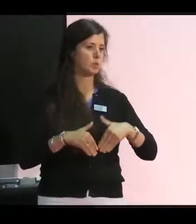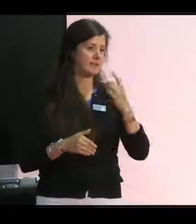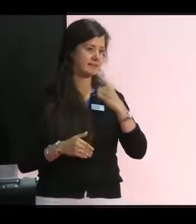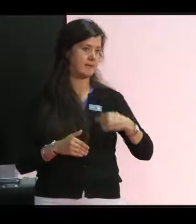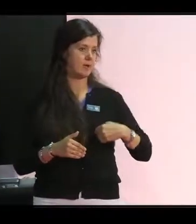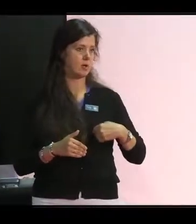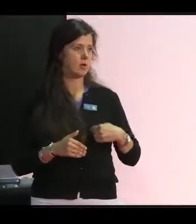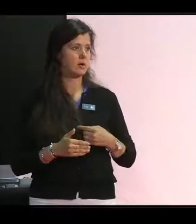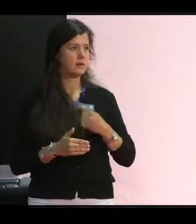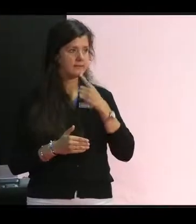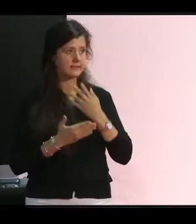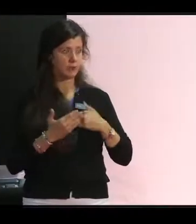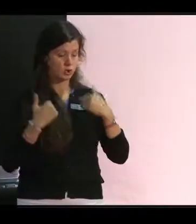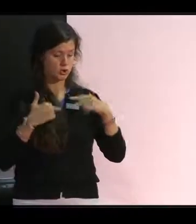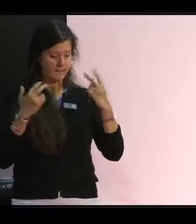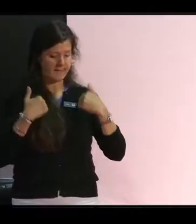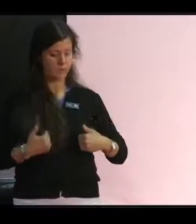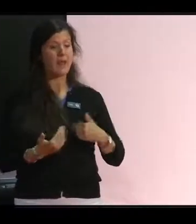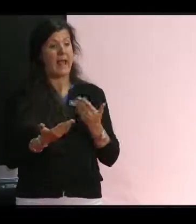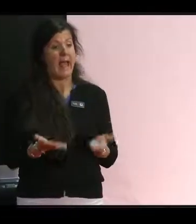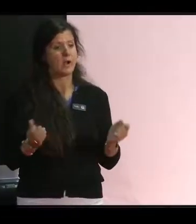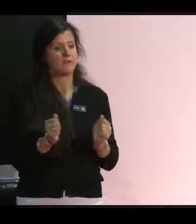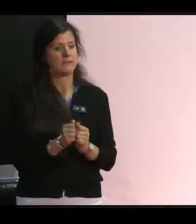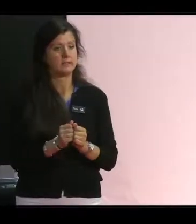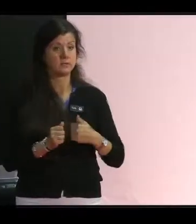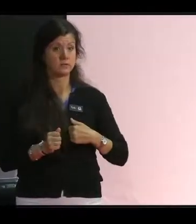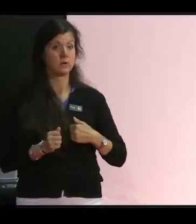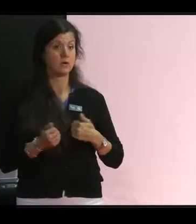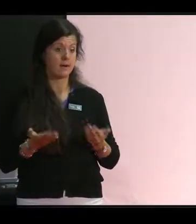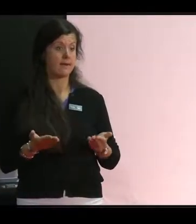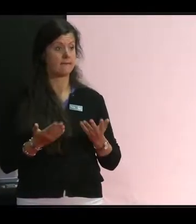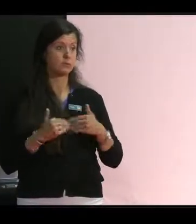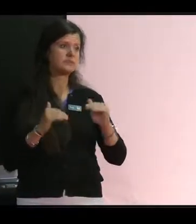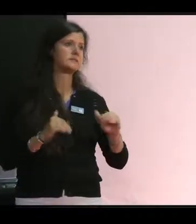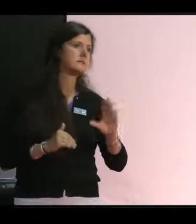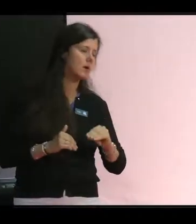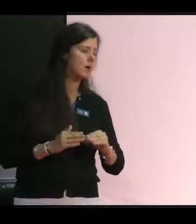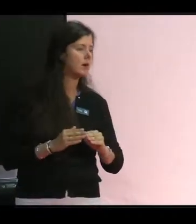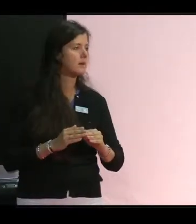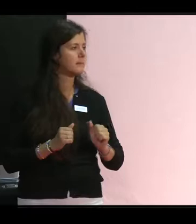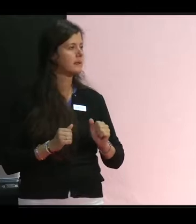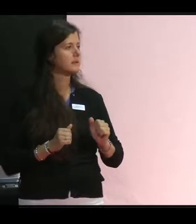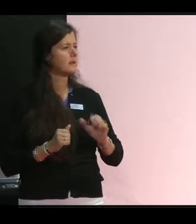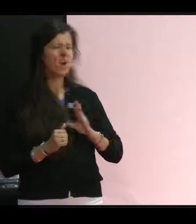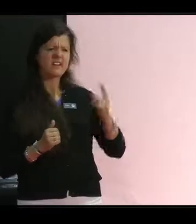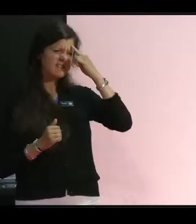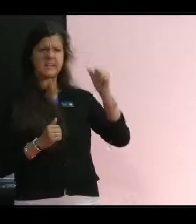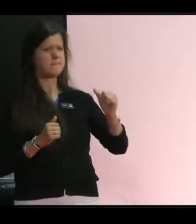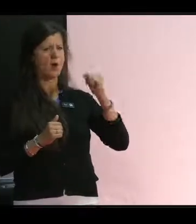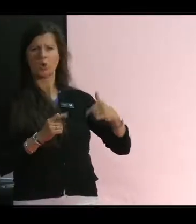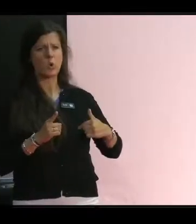jag är funktionsnedsatt. Och det finns liksom, jag har ingen negativ liksom tanke bakom det, utan det bara